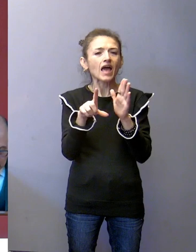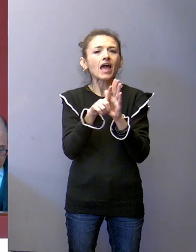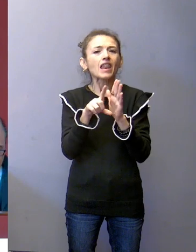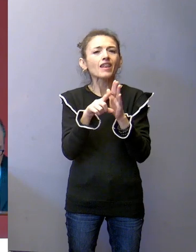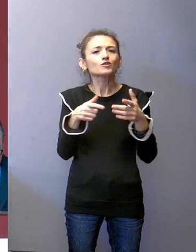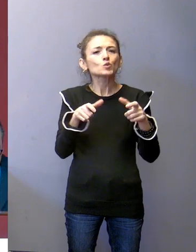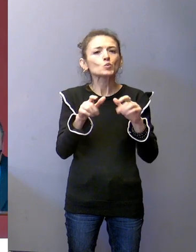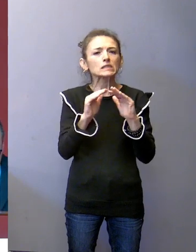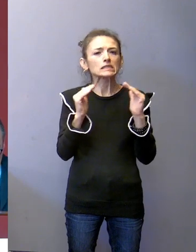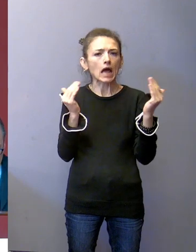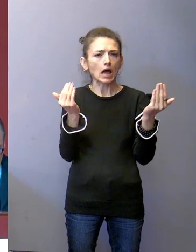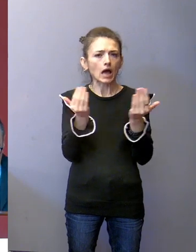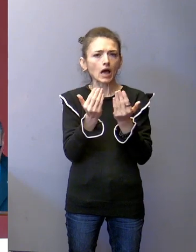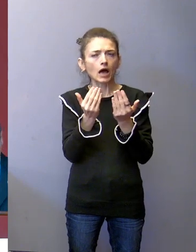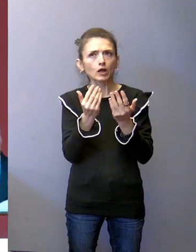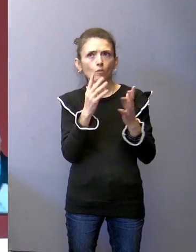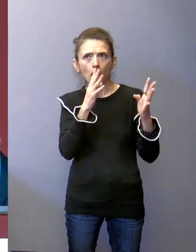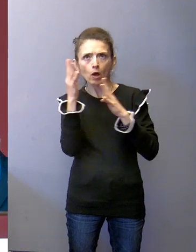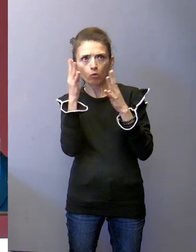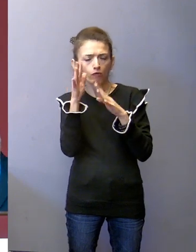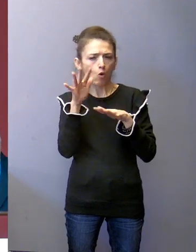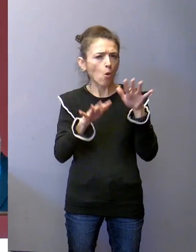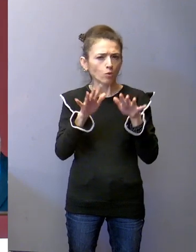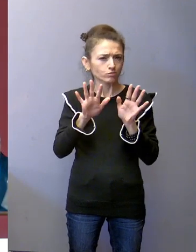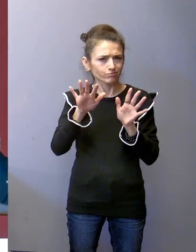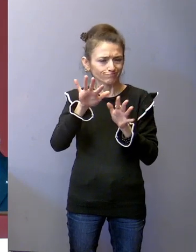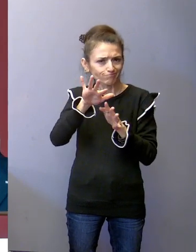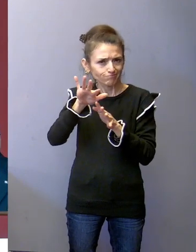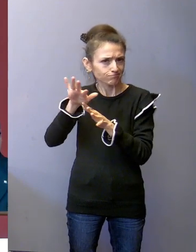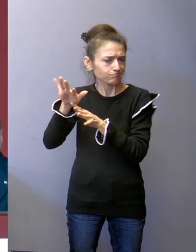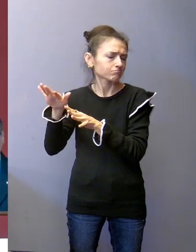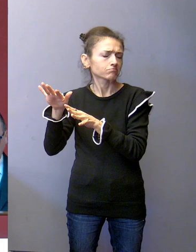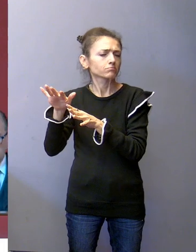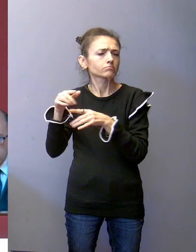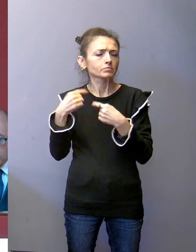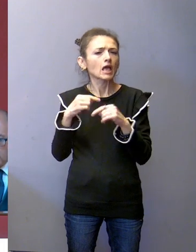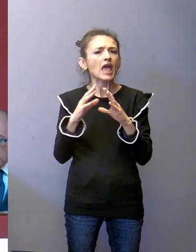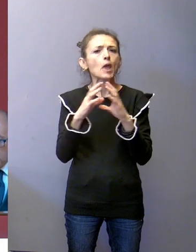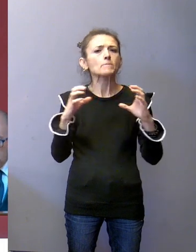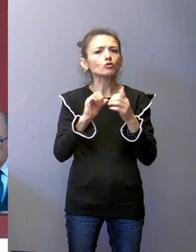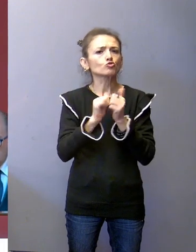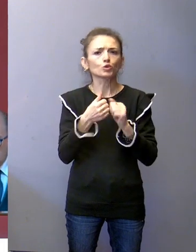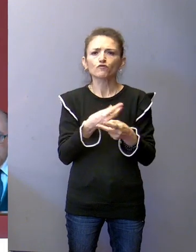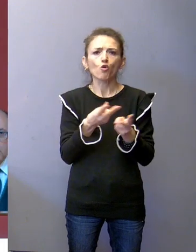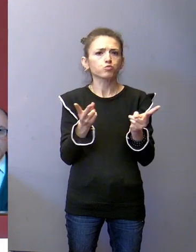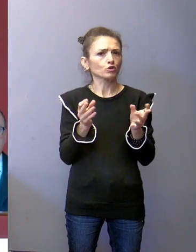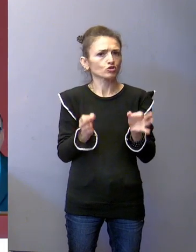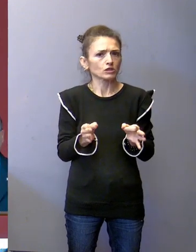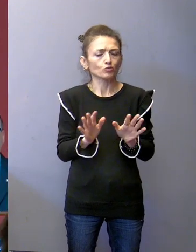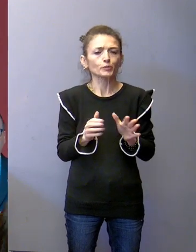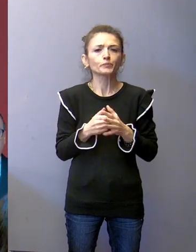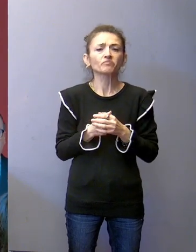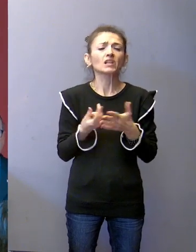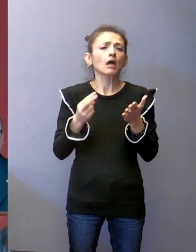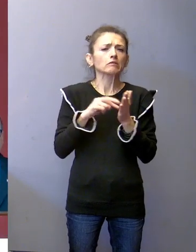campo da qualunque tipo di dubbio Dopodiché lei sa che non entro Dai tecnicismi perché non è questa